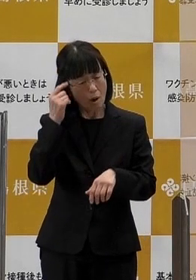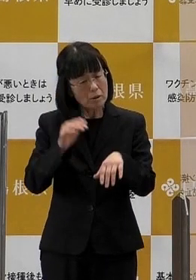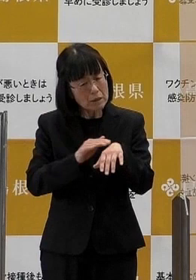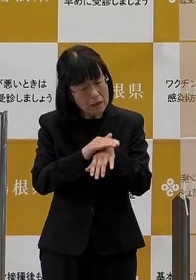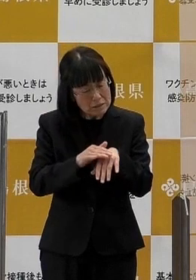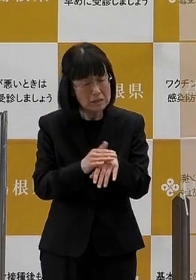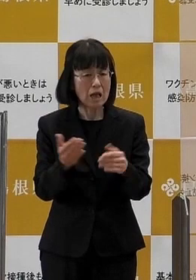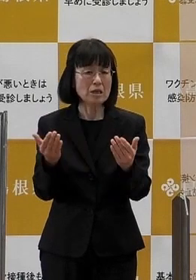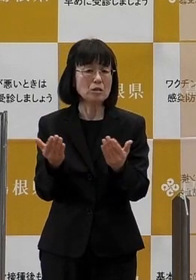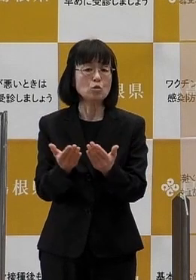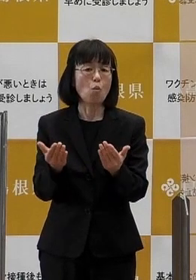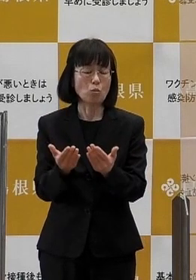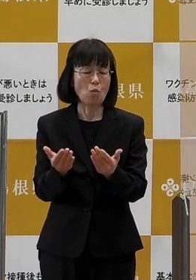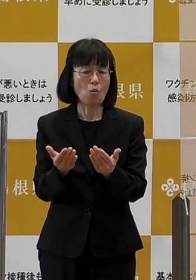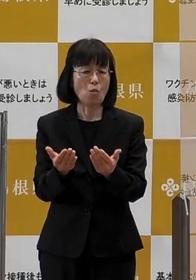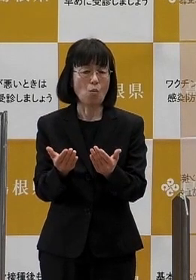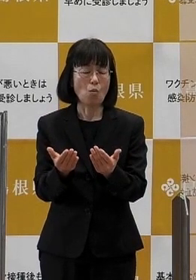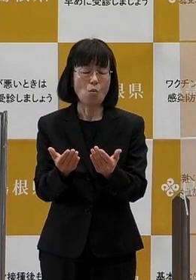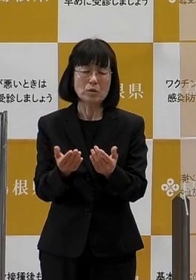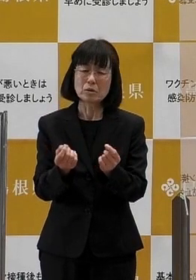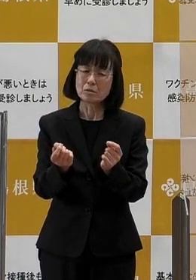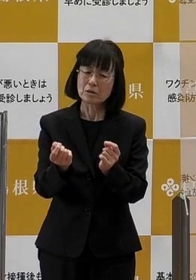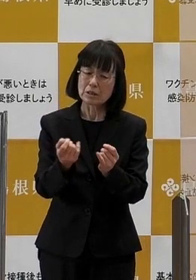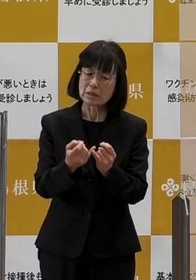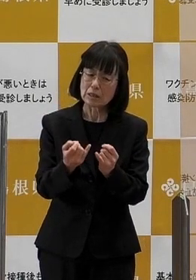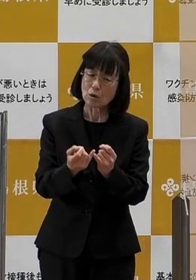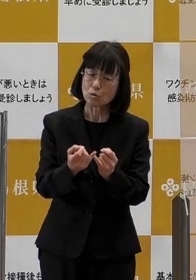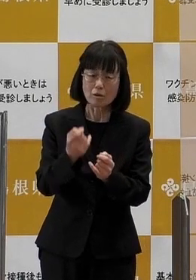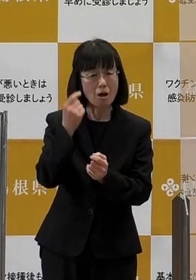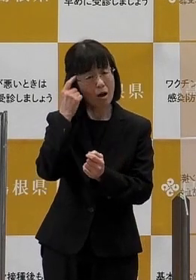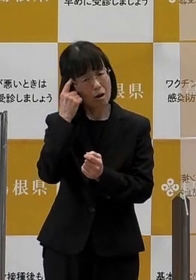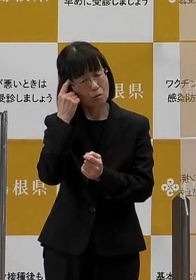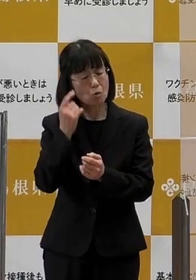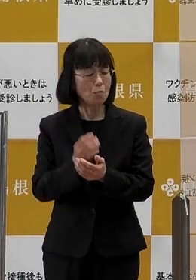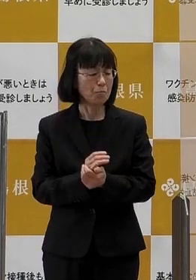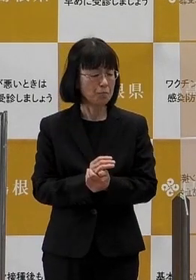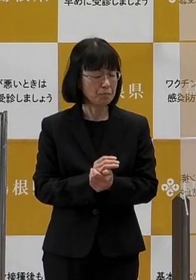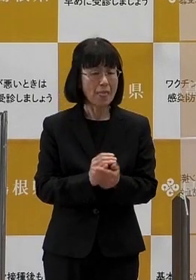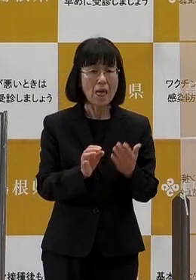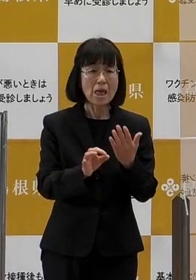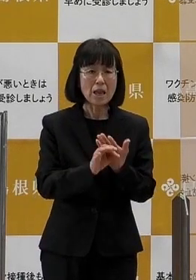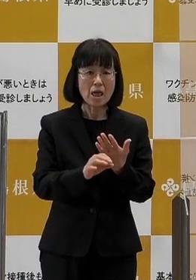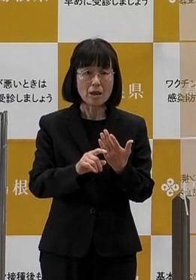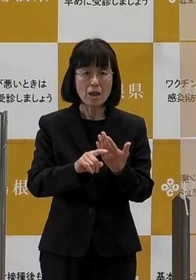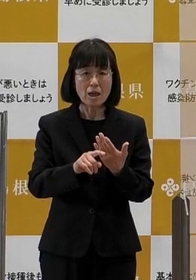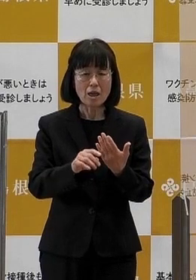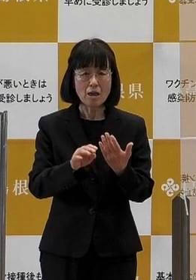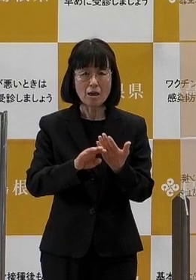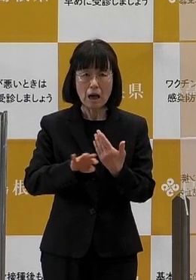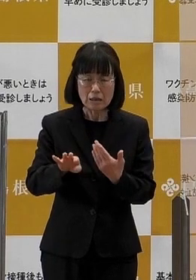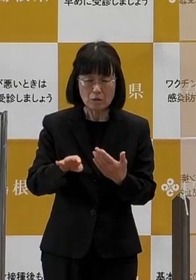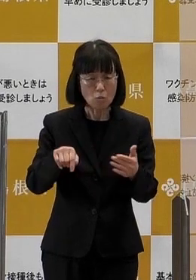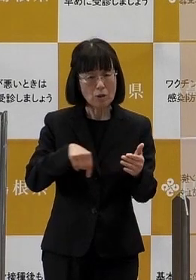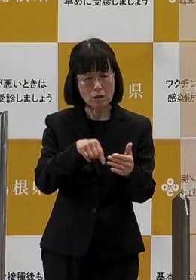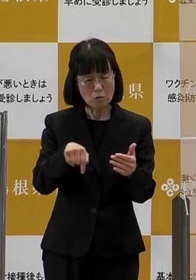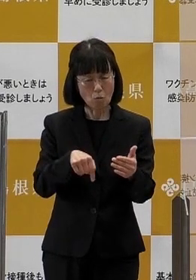事に近い、私が申し上げた例外事項でいきますと、